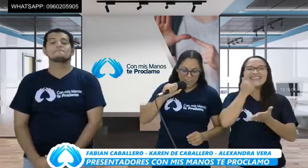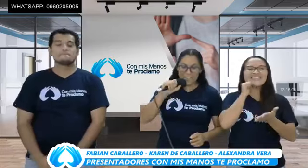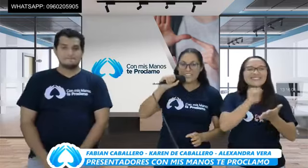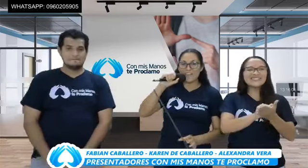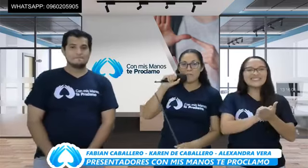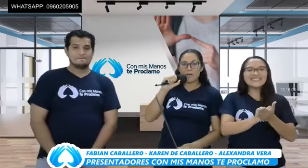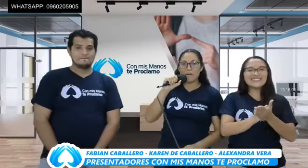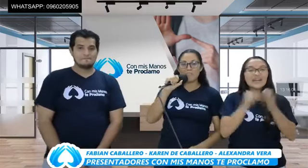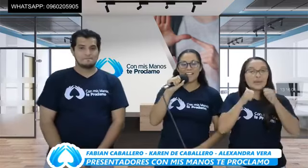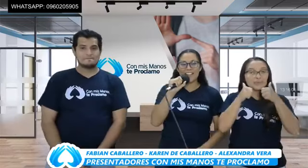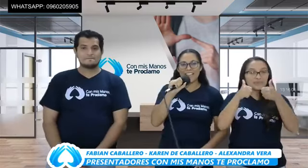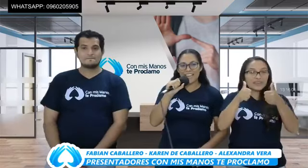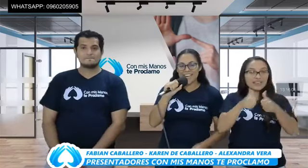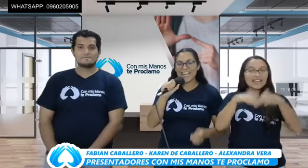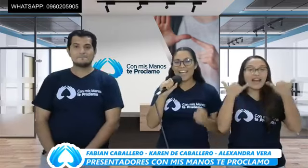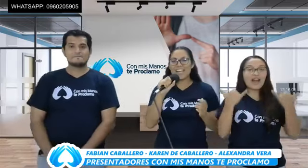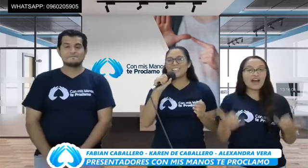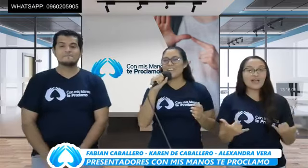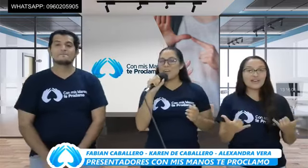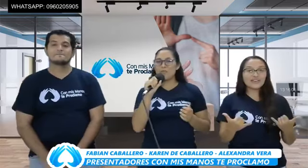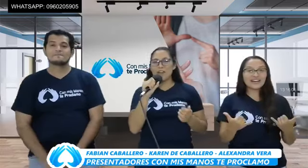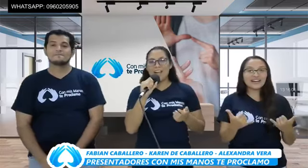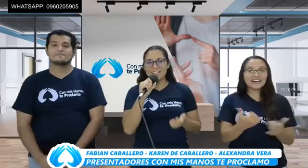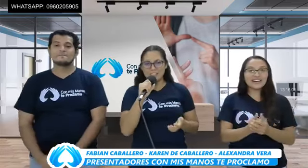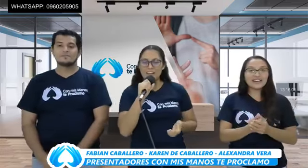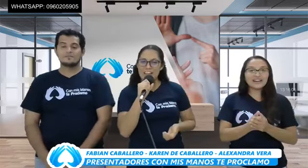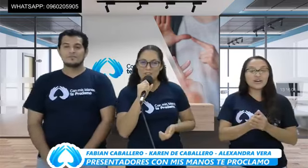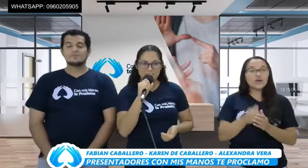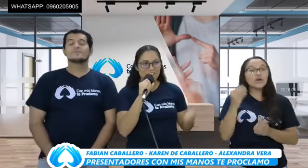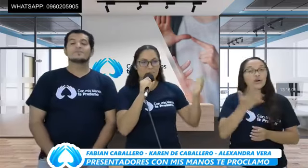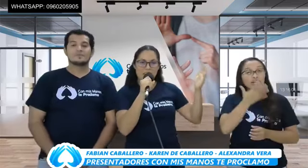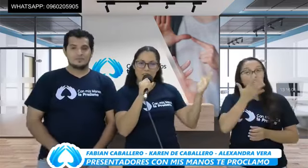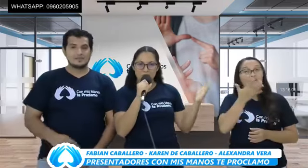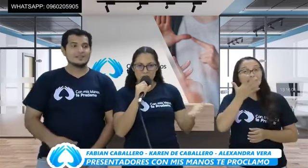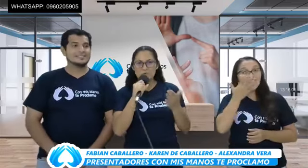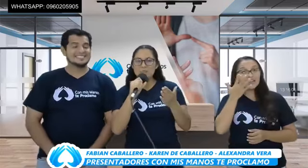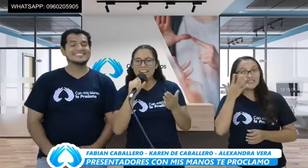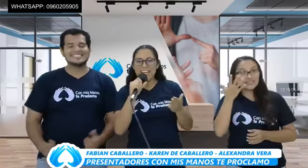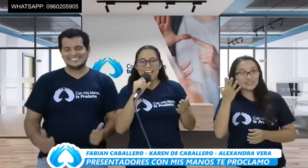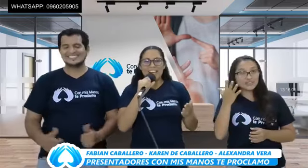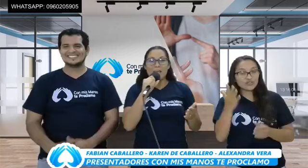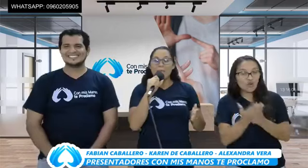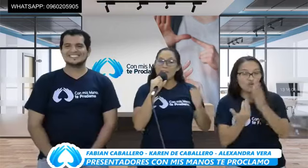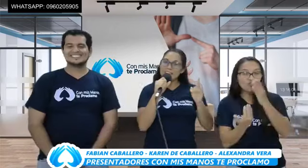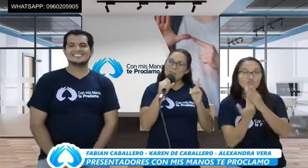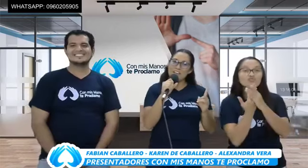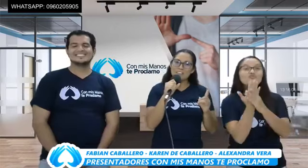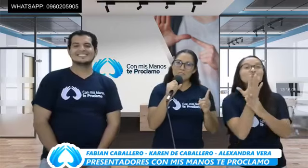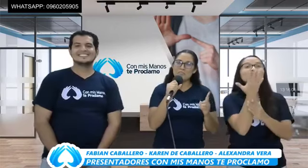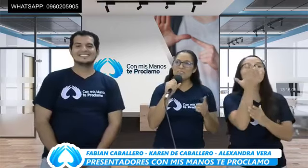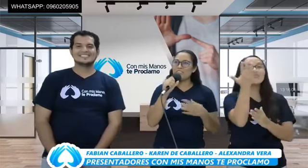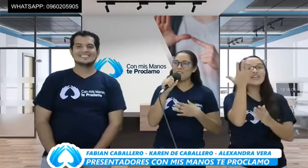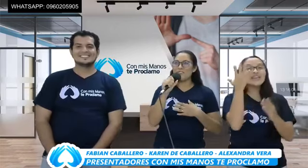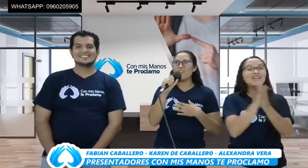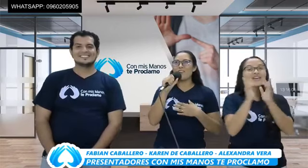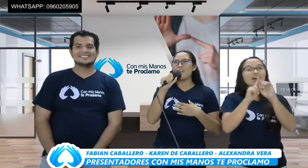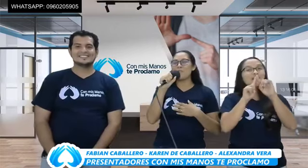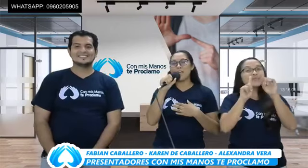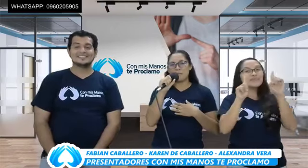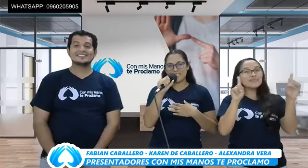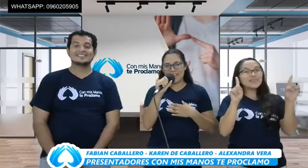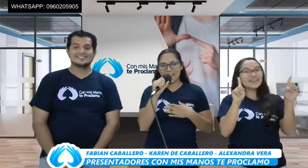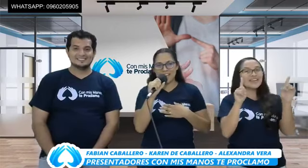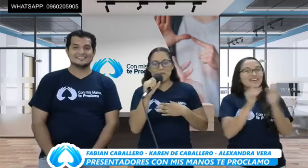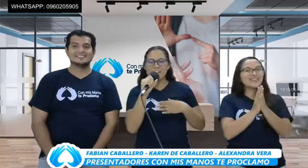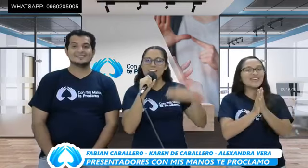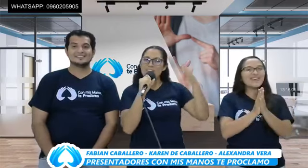Y bueno, en esta hora pues vamos a tener una canción en lengua de señas, como ya es costumbre, pero esta vez lo hicimos un coro